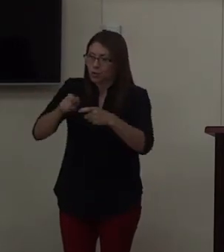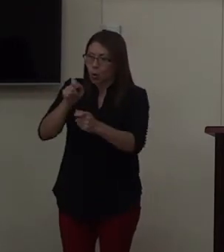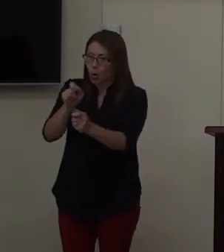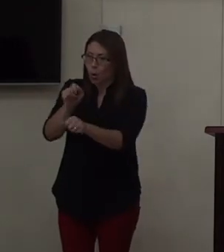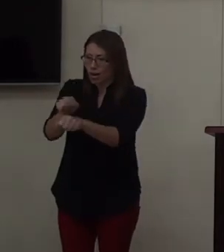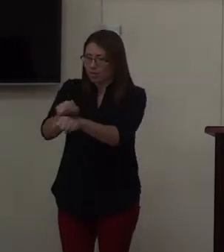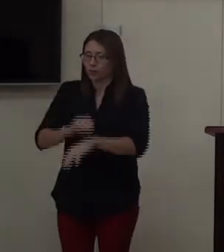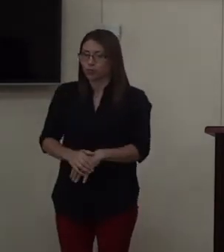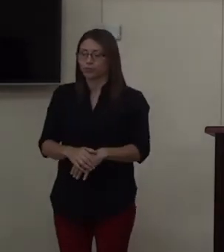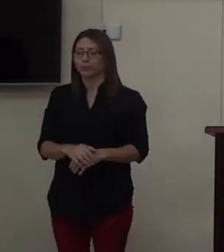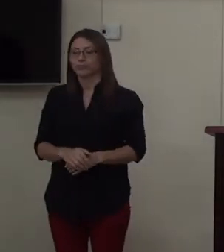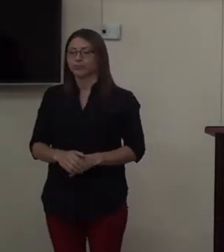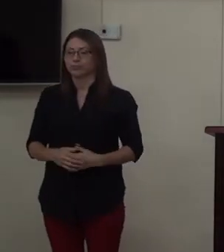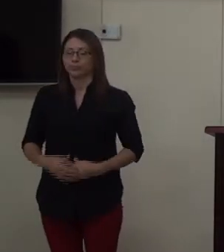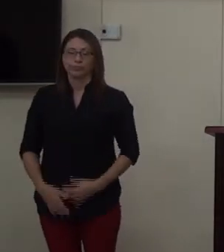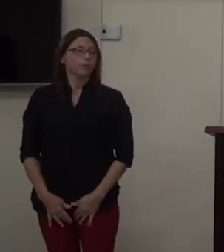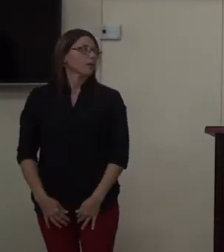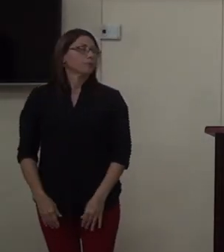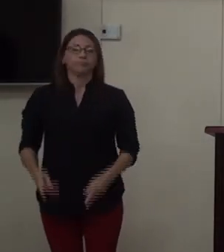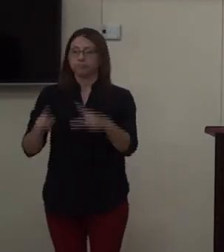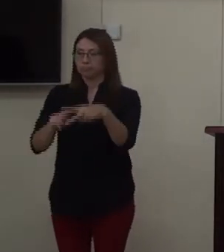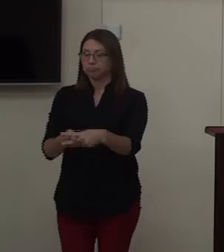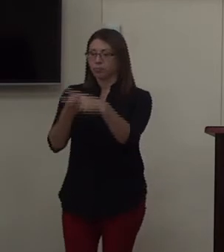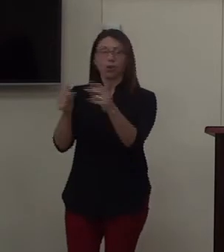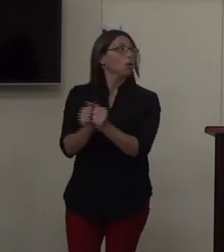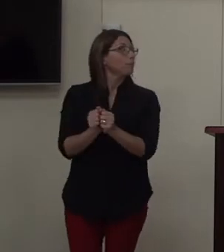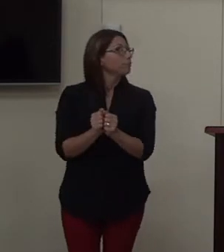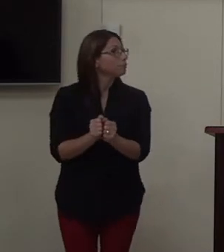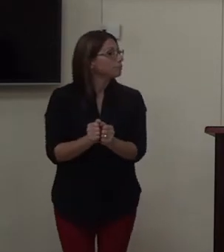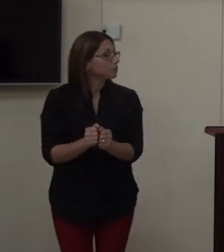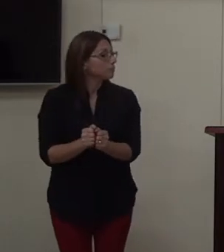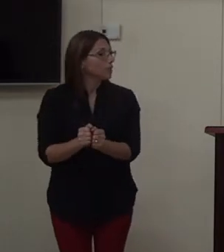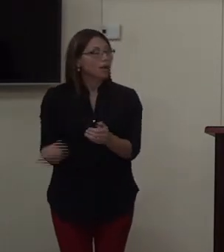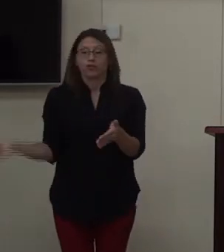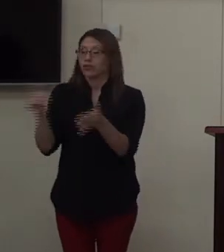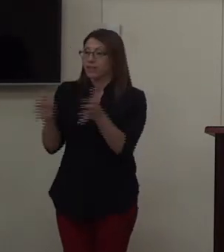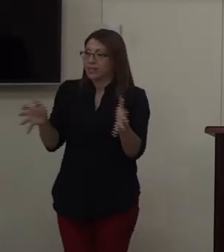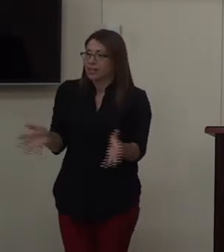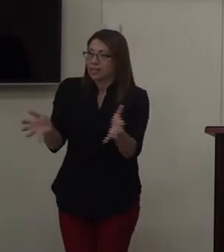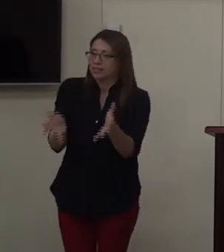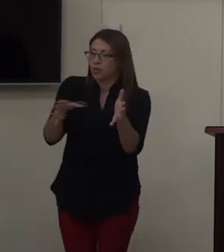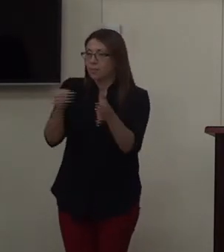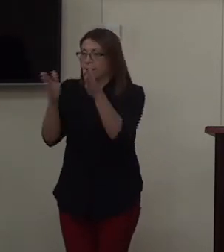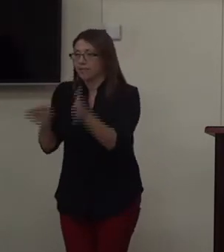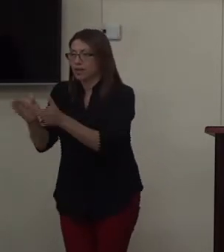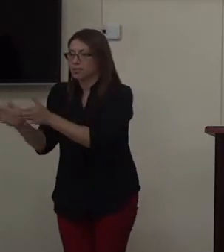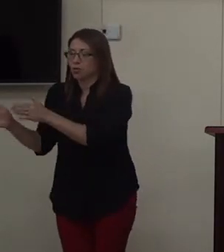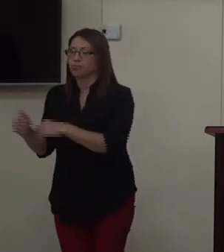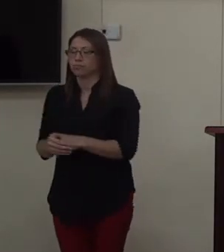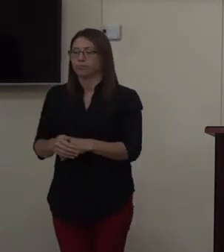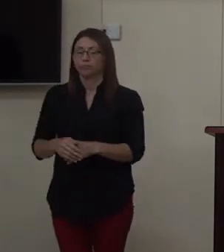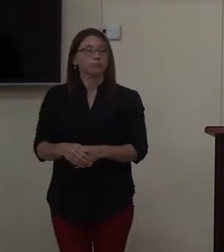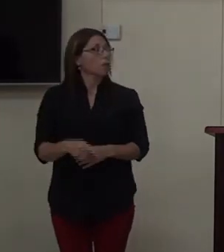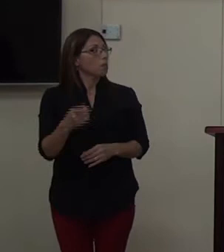concretos. Bueno. Entonces empecemos un poco con revitalización y planificación, y aquí